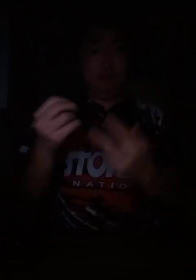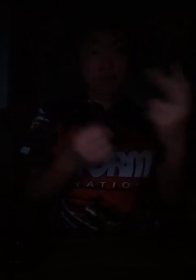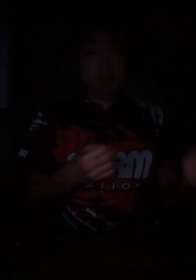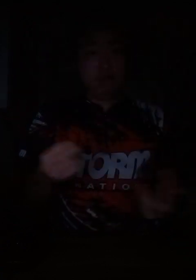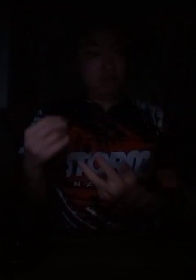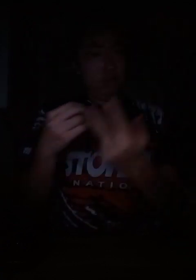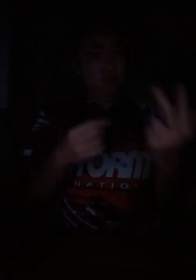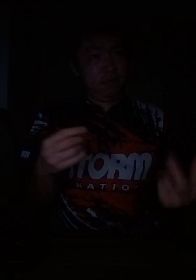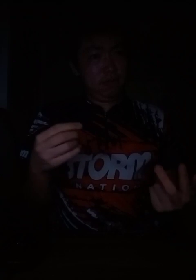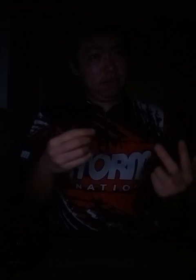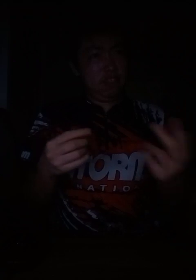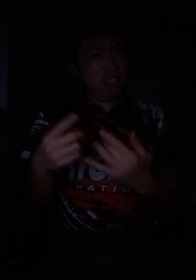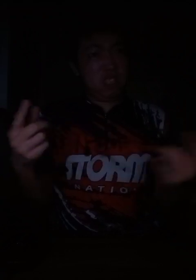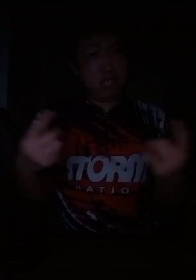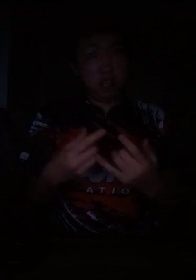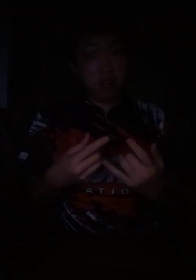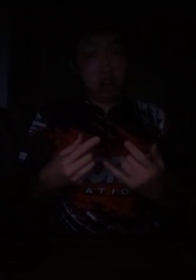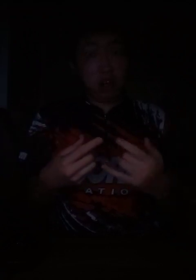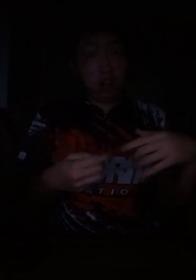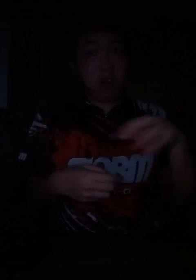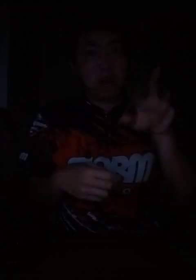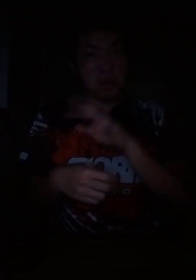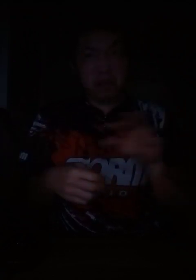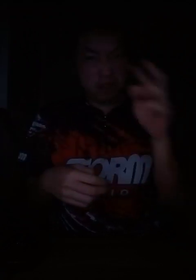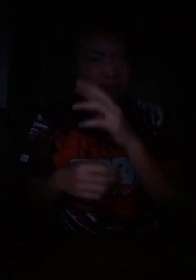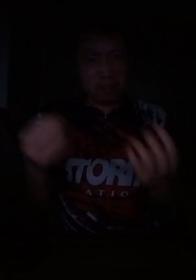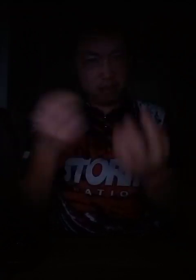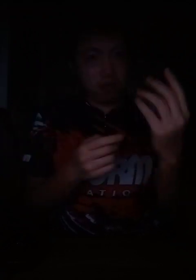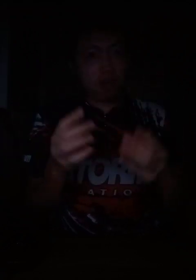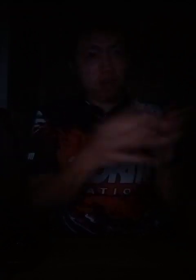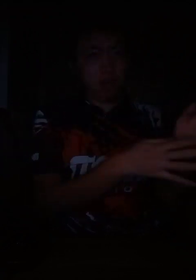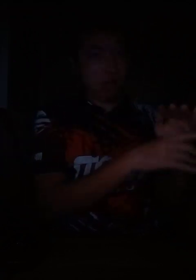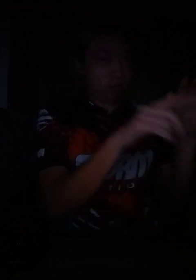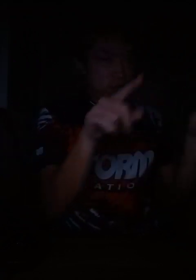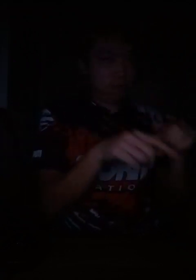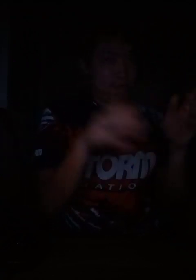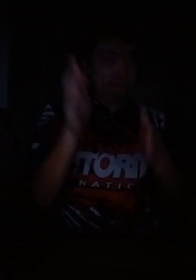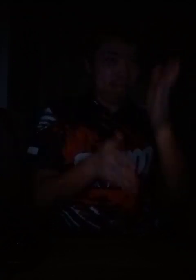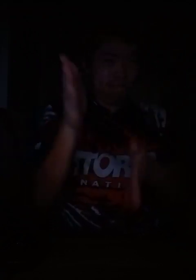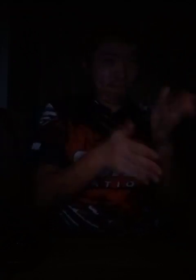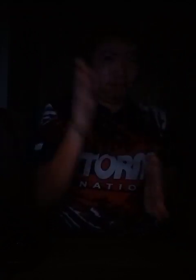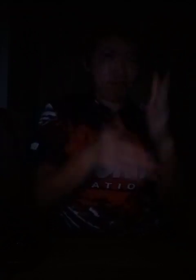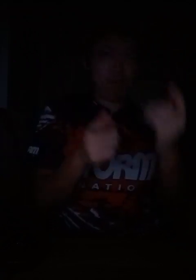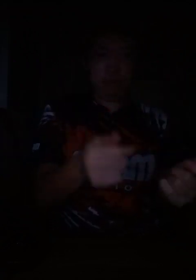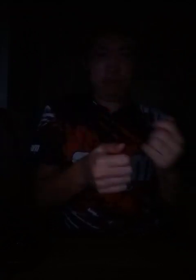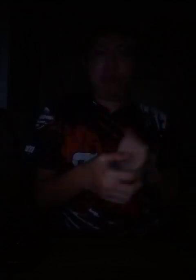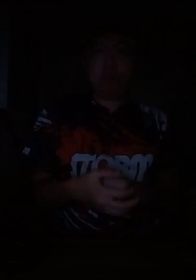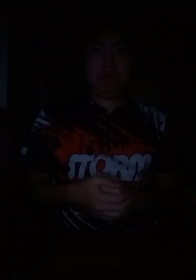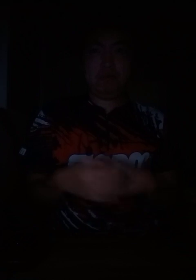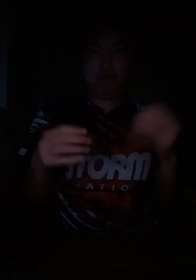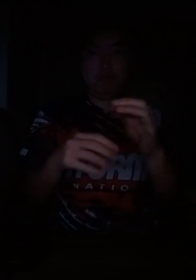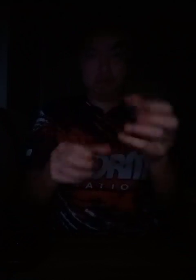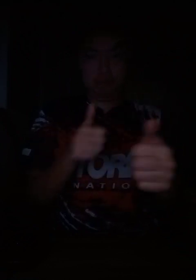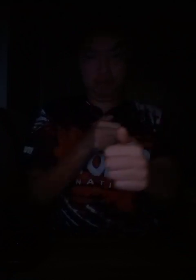있어가지고 저희가 불 보자마자 바로 앞에 소화전을 달려가고 소화기를 꺼내갖고 화재 진압을